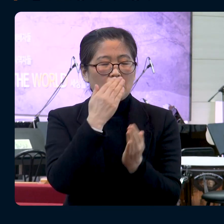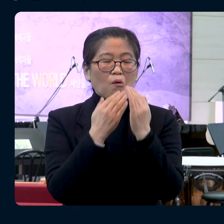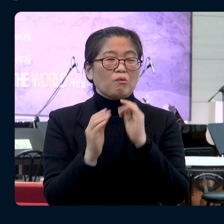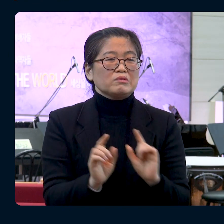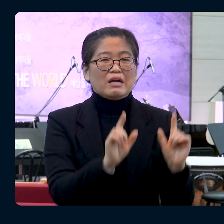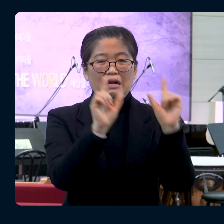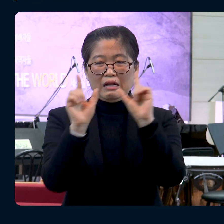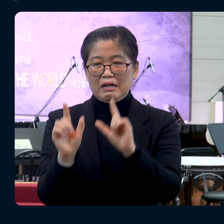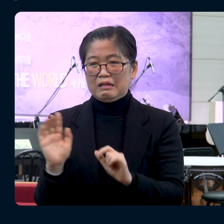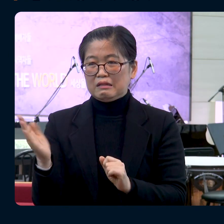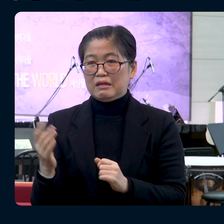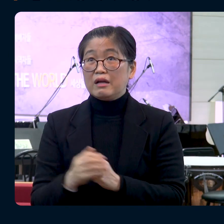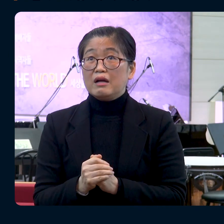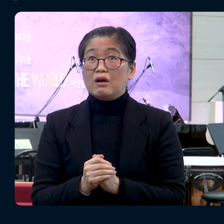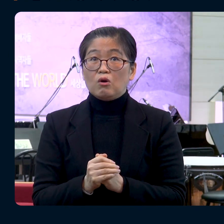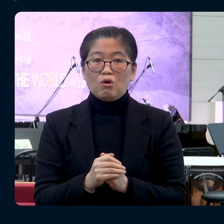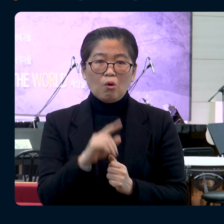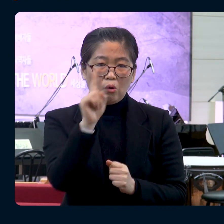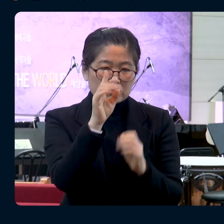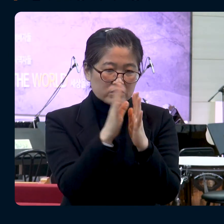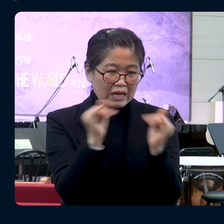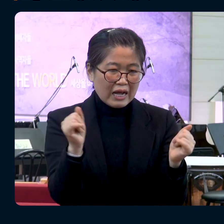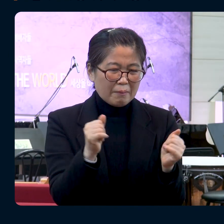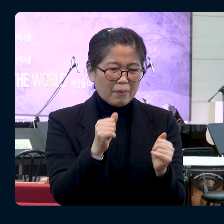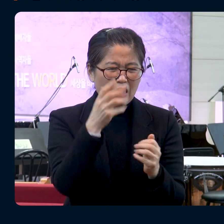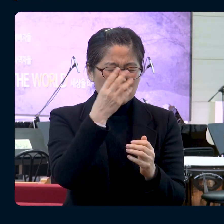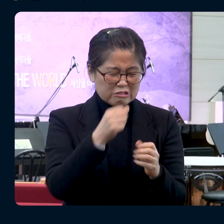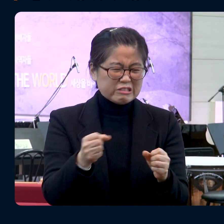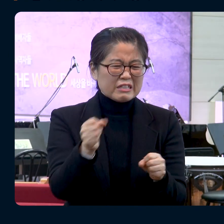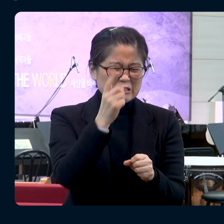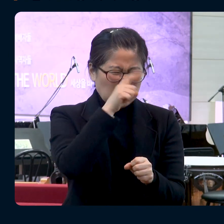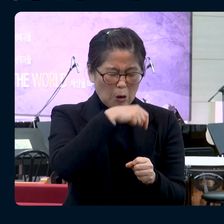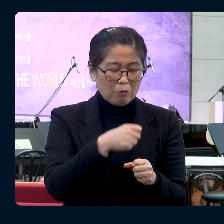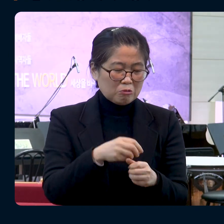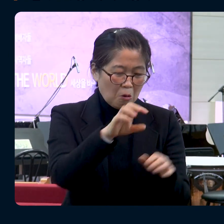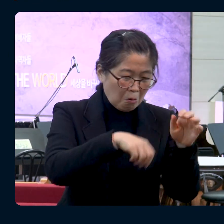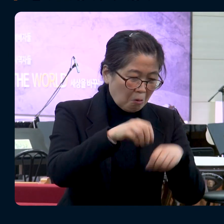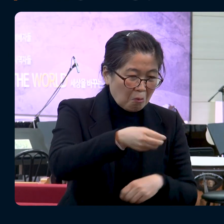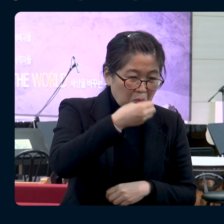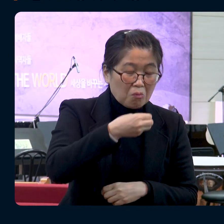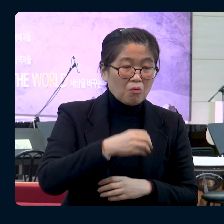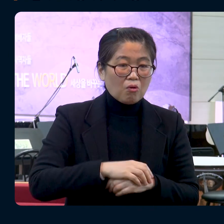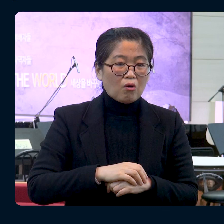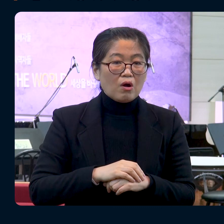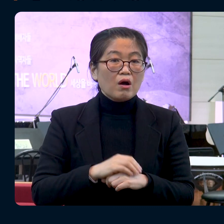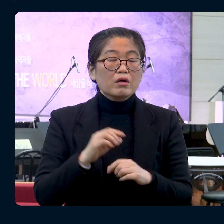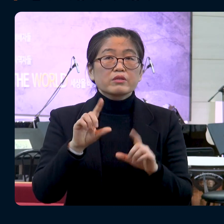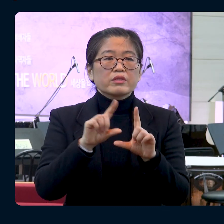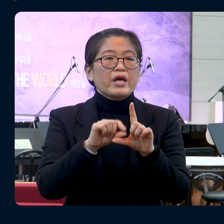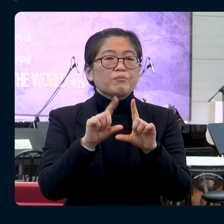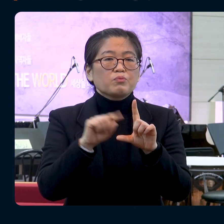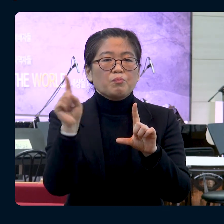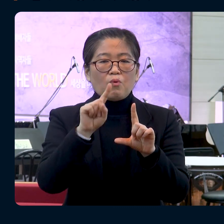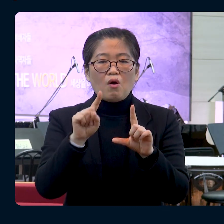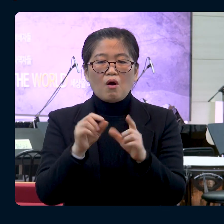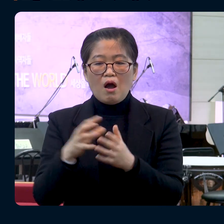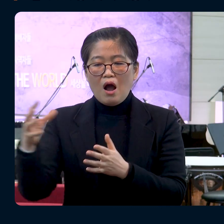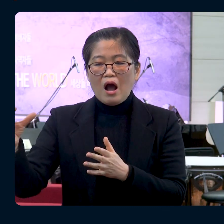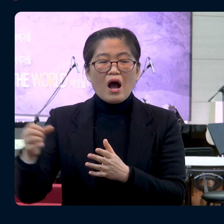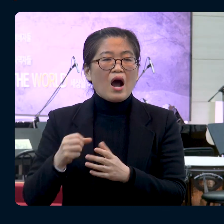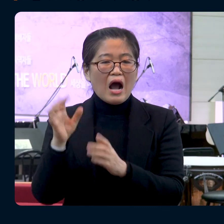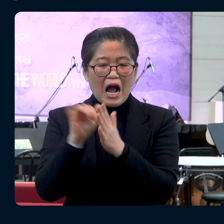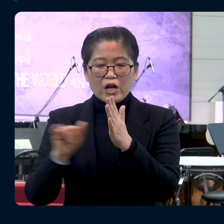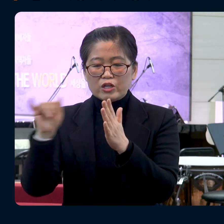돼요. 그래서 어떤 애들은 쓰레기털 뒤지고 막 그래요. 대부분 어떻게 하느냐? 밖에서 가족들이 장봐 갖고